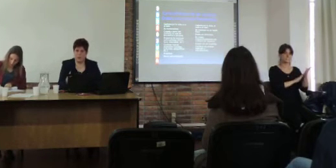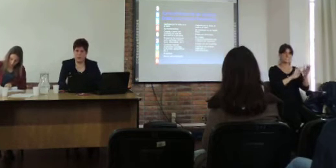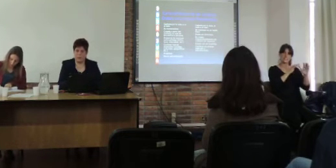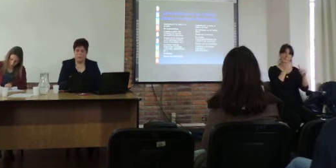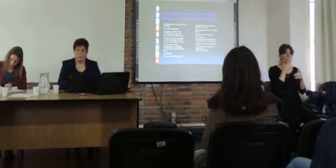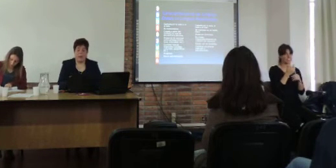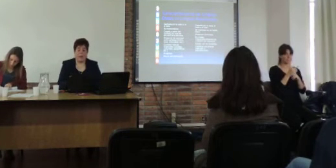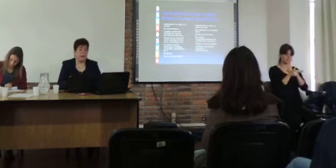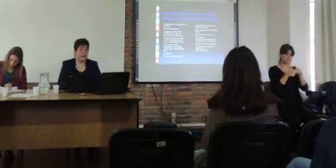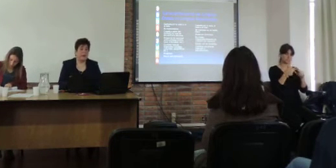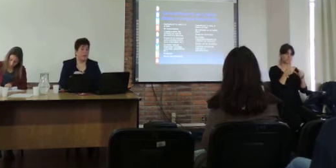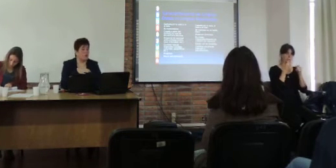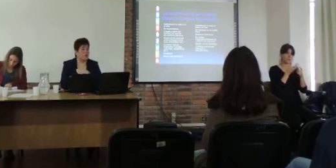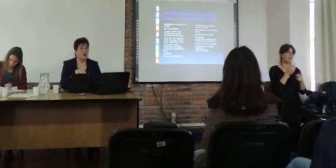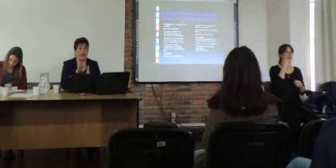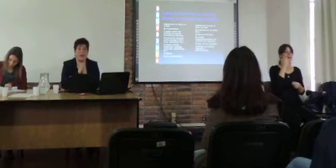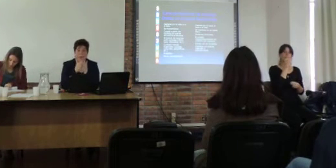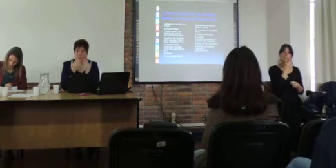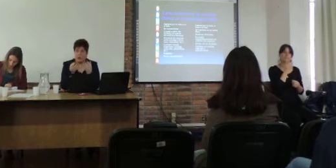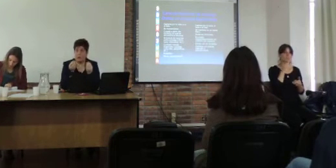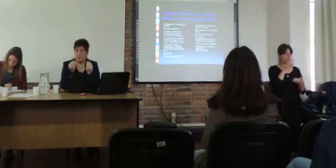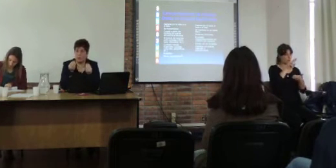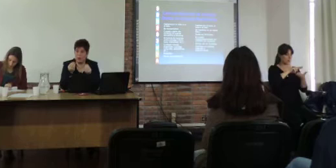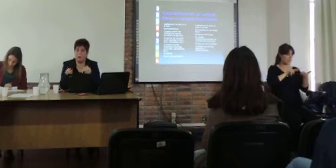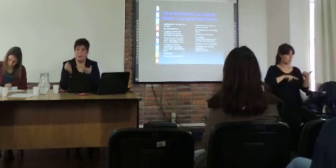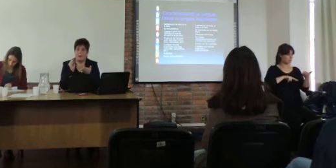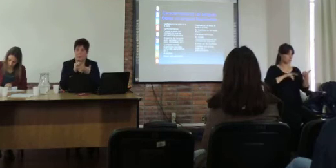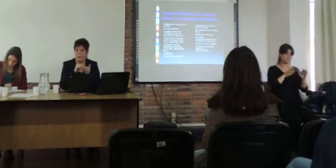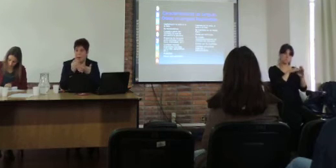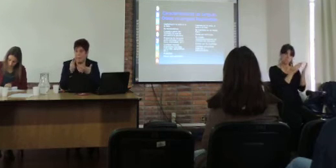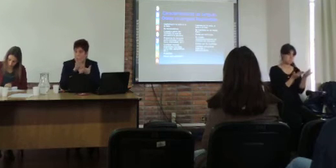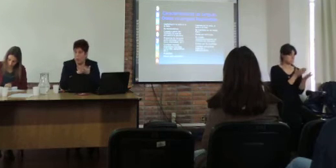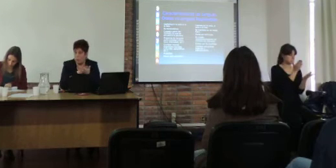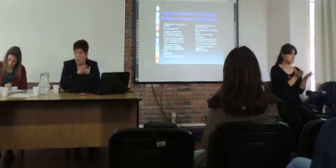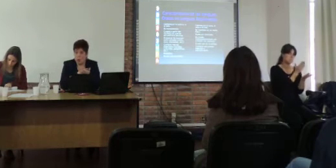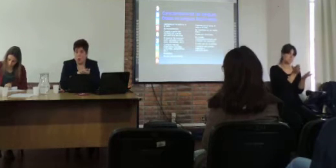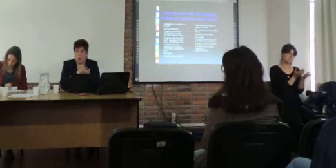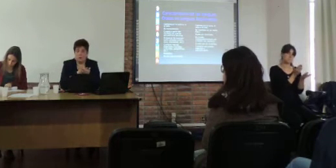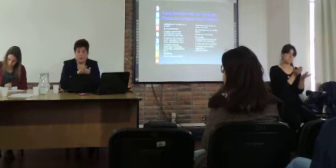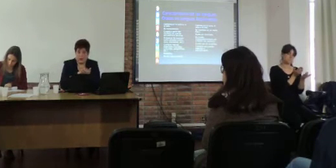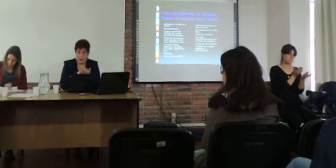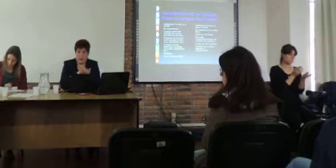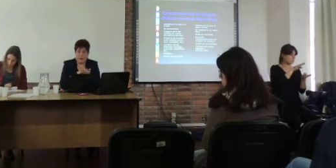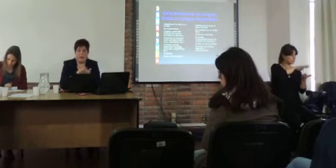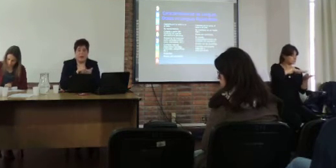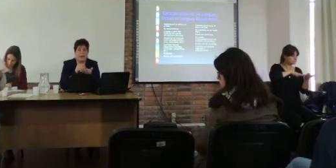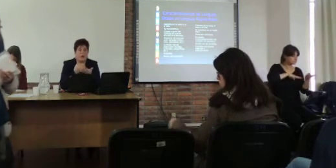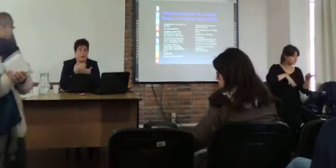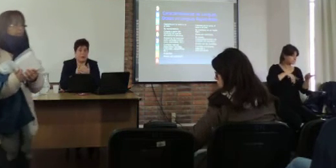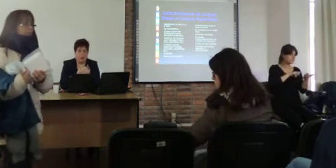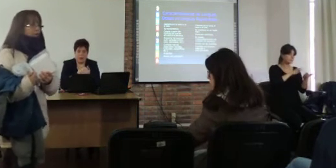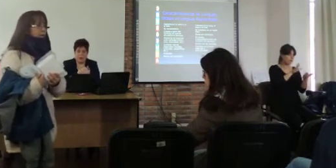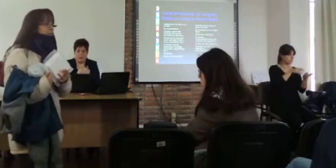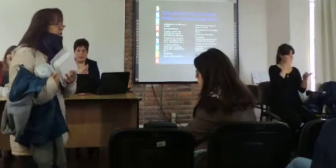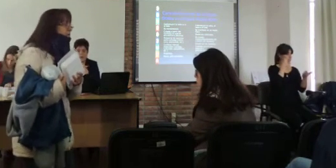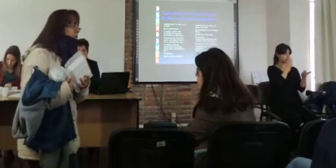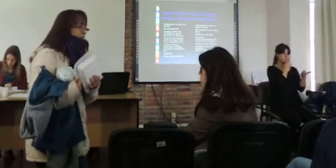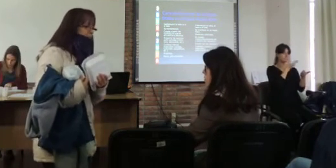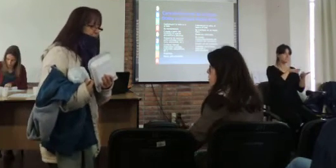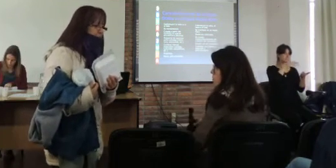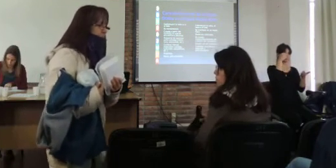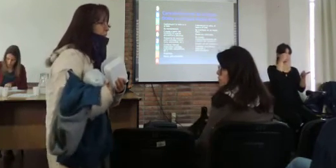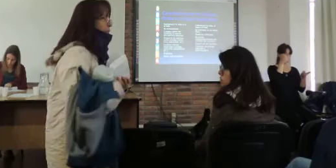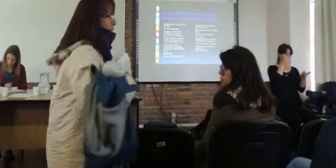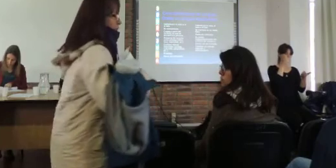refiero con esto? La vista, cuando nosotros leemos, tenemos un libro y tenemos plasmado un texto ahí, y ahí lo captamos por la vista.